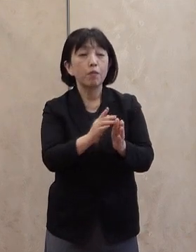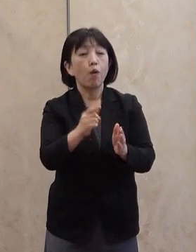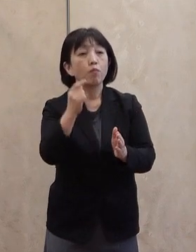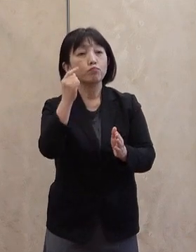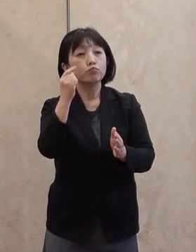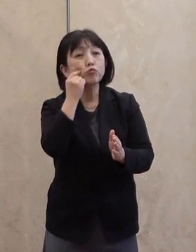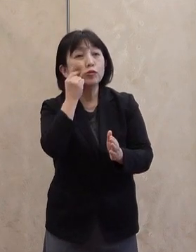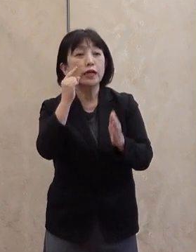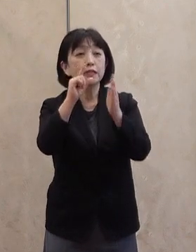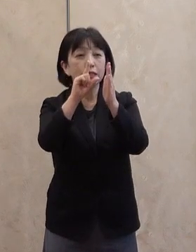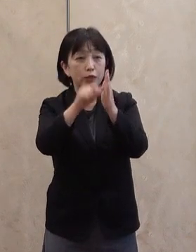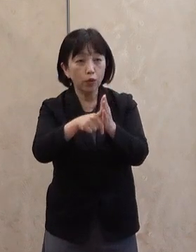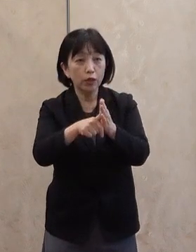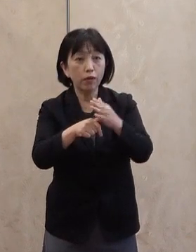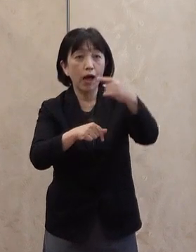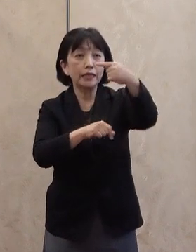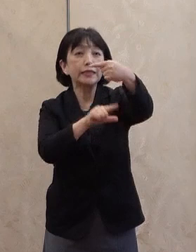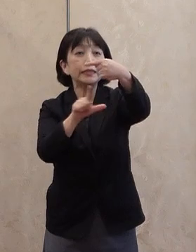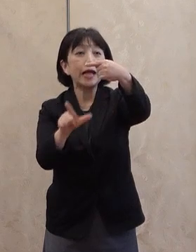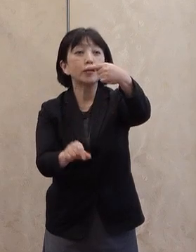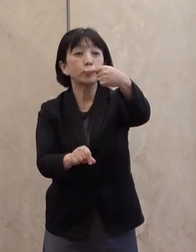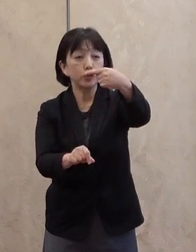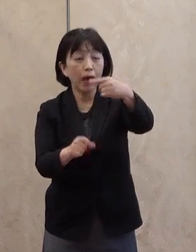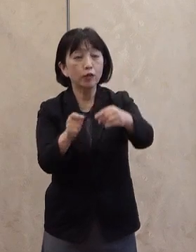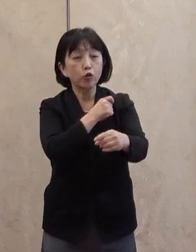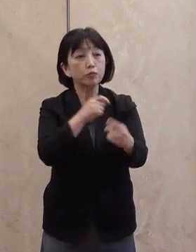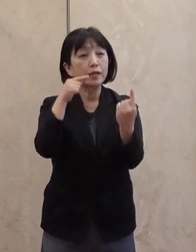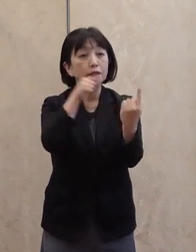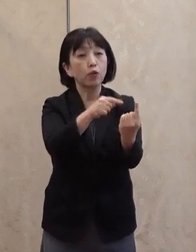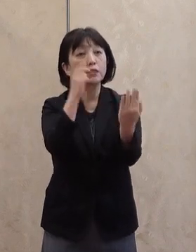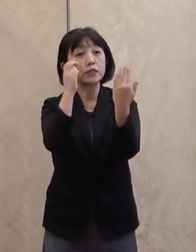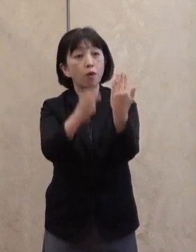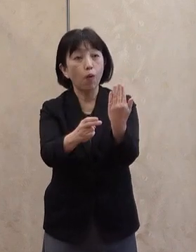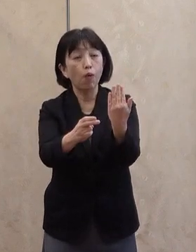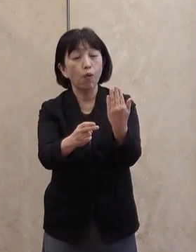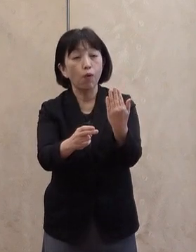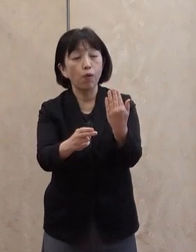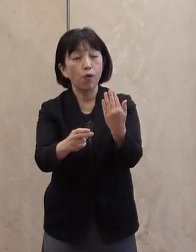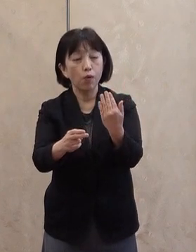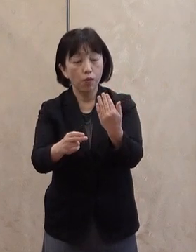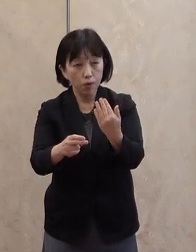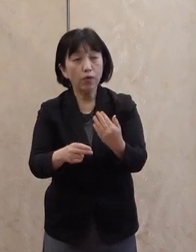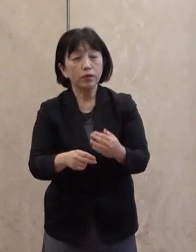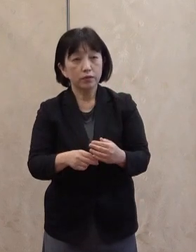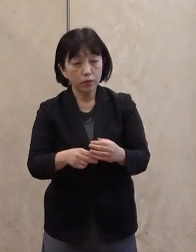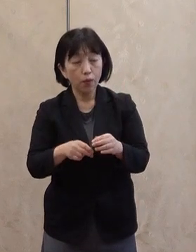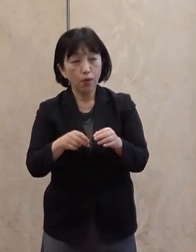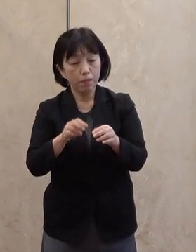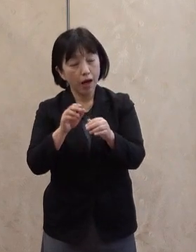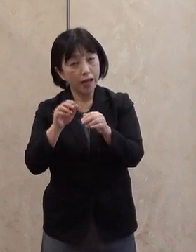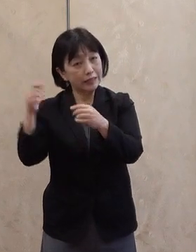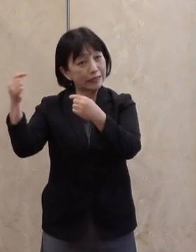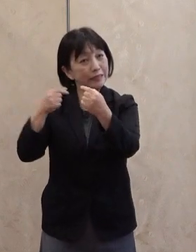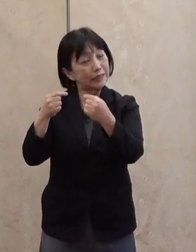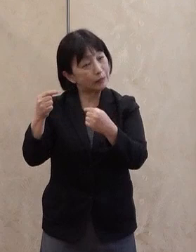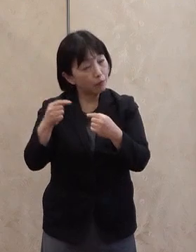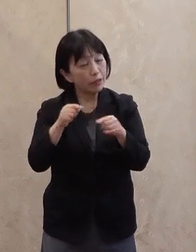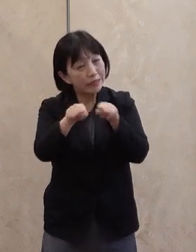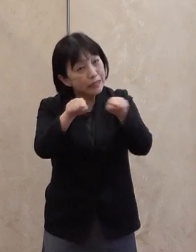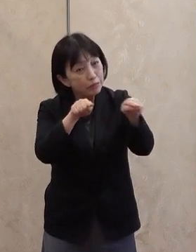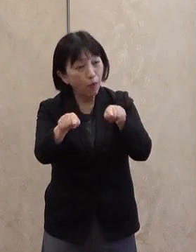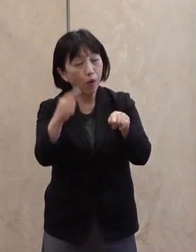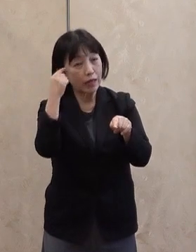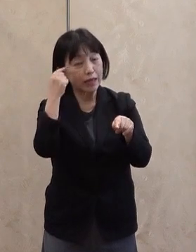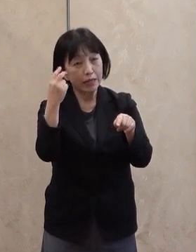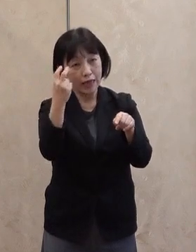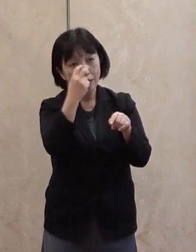場合に、まあ、1月の段階では特措法の、まあ、いわゆる指示も検討するみたいなお話もありましたけど、まあ、感染症法改正され